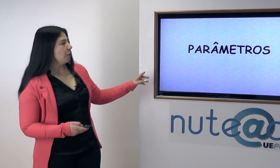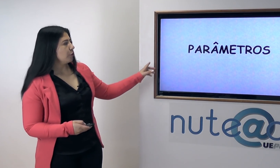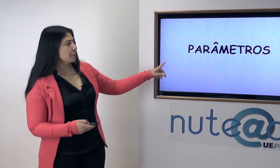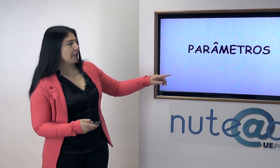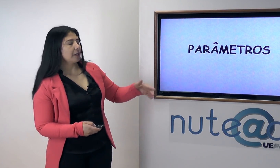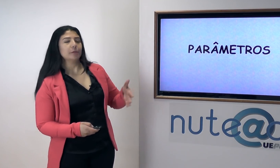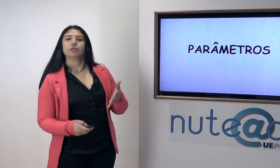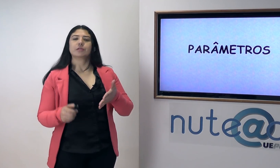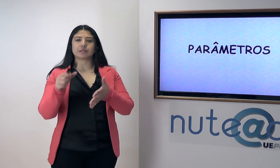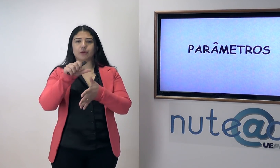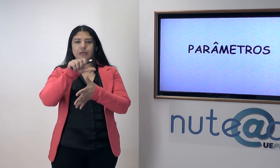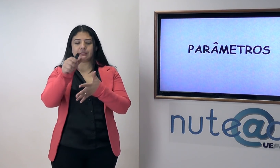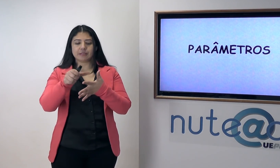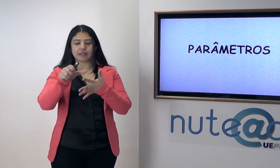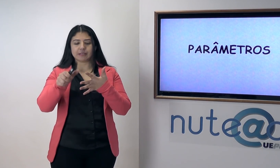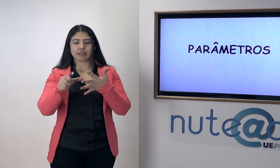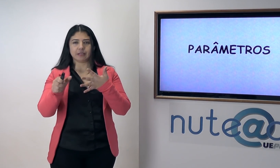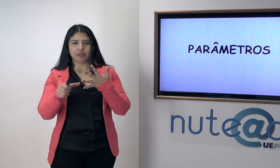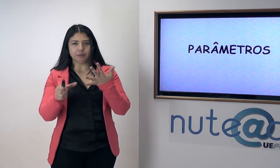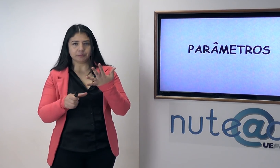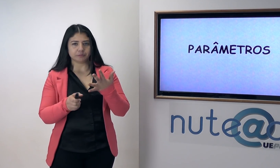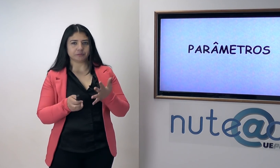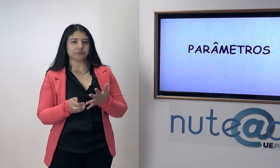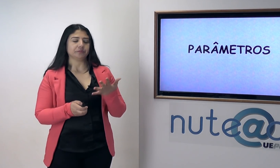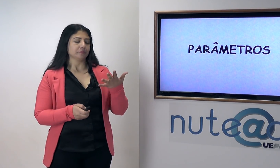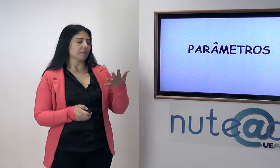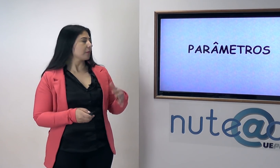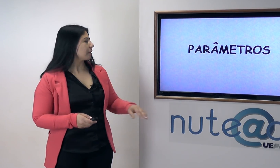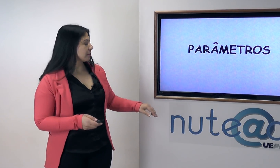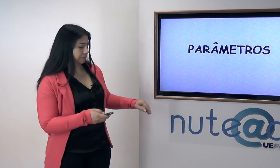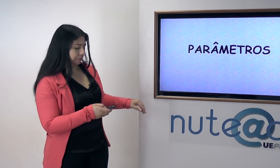Os parâmetros, que são esses sinais aqui,